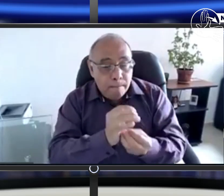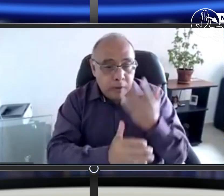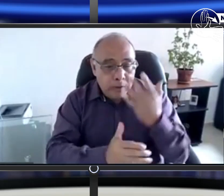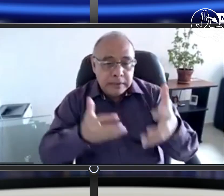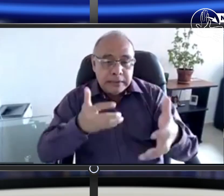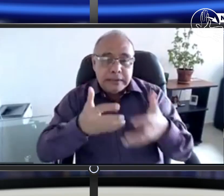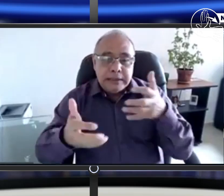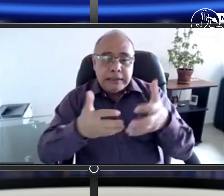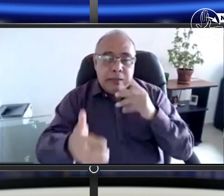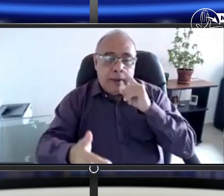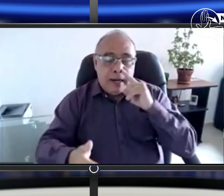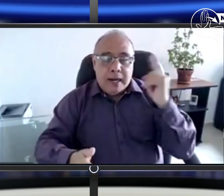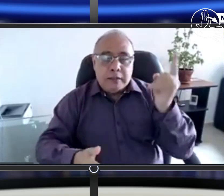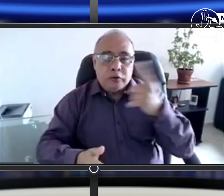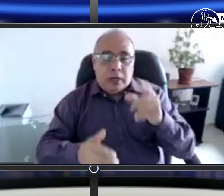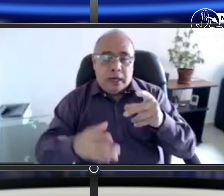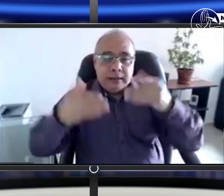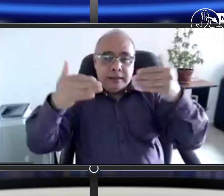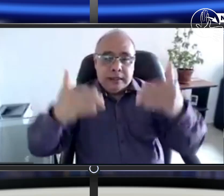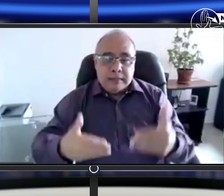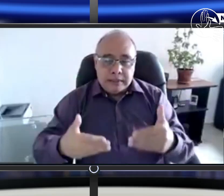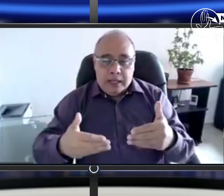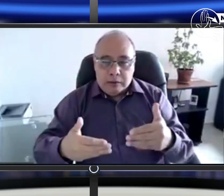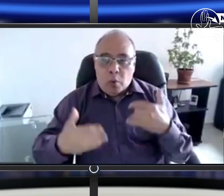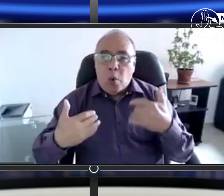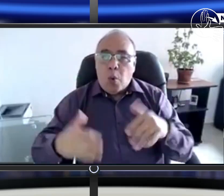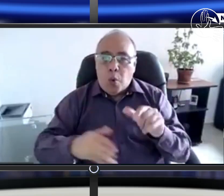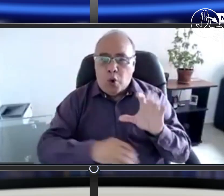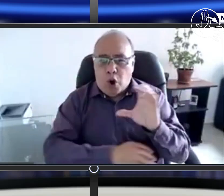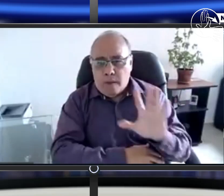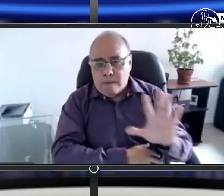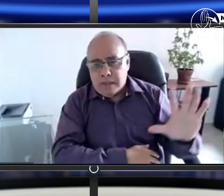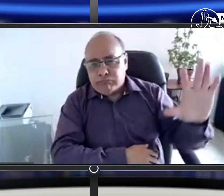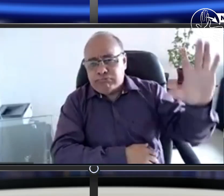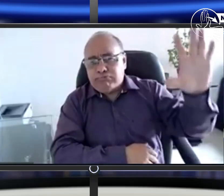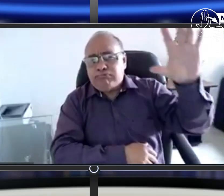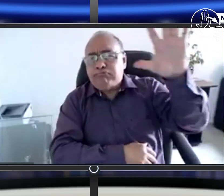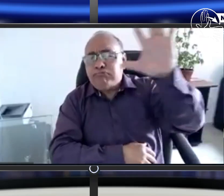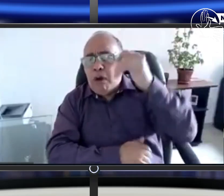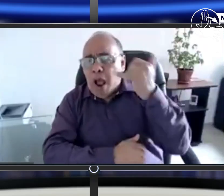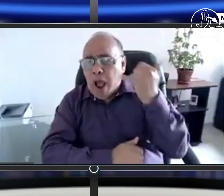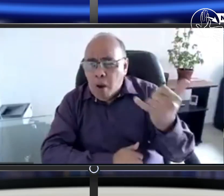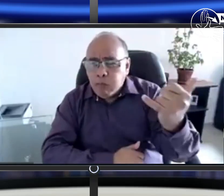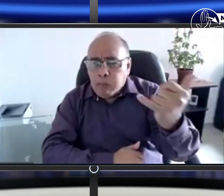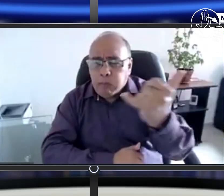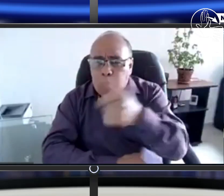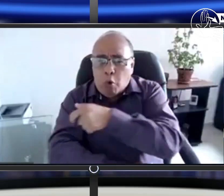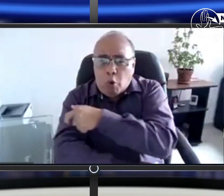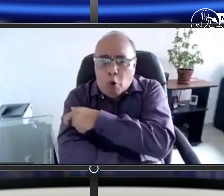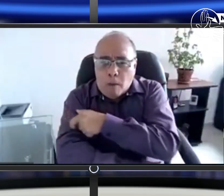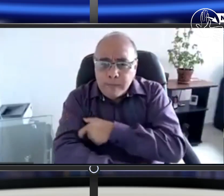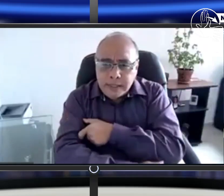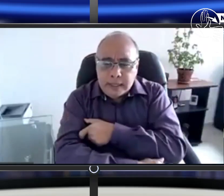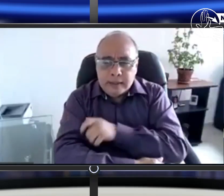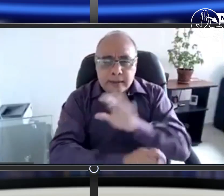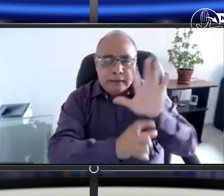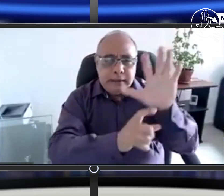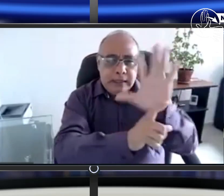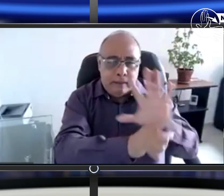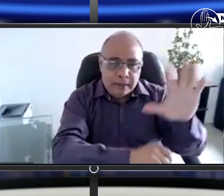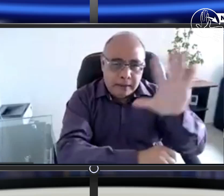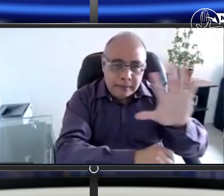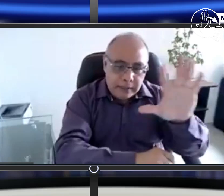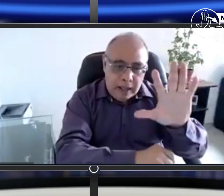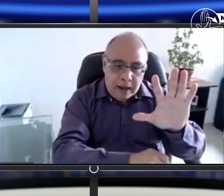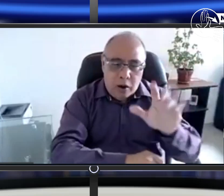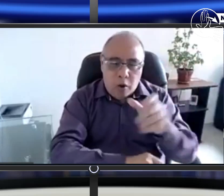ley 1455 habla acerca de este sistema de discapacidad, 1145, error de intérprete, habla acerca de este